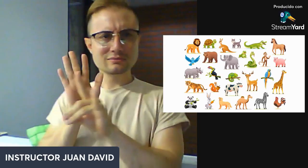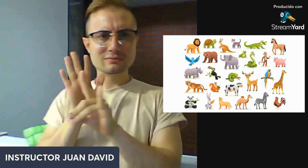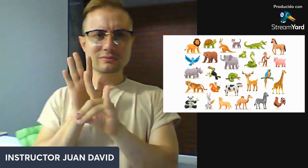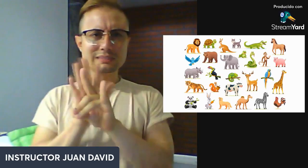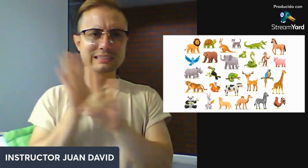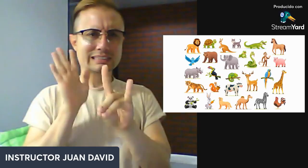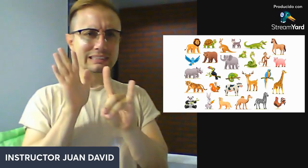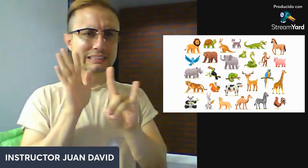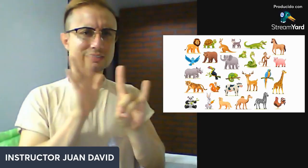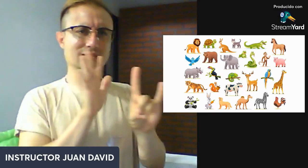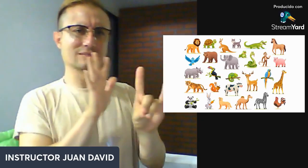Animales salvajes.